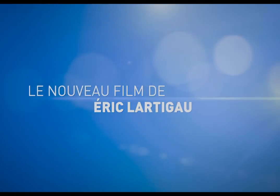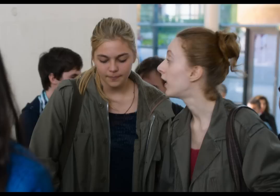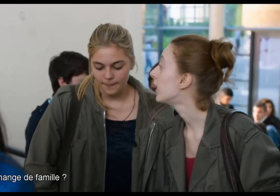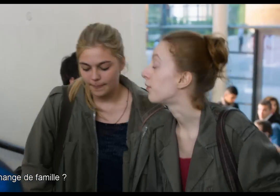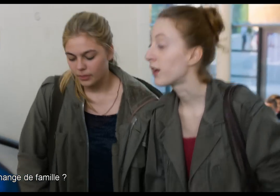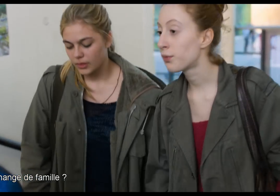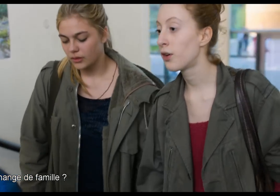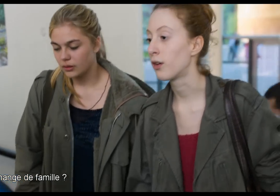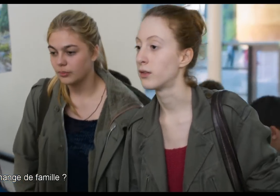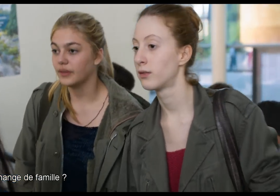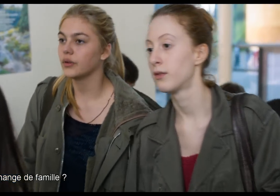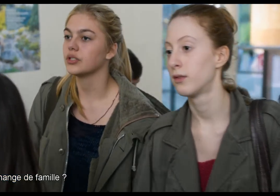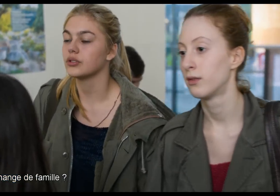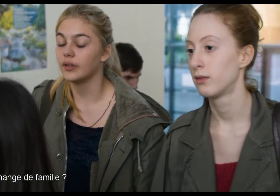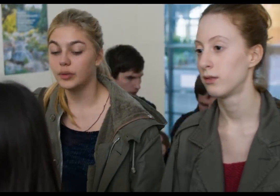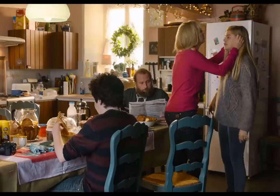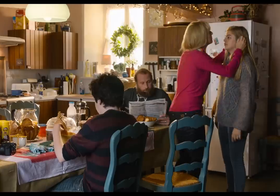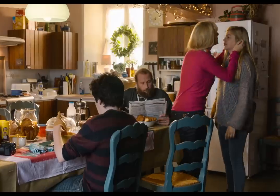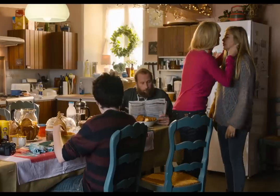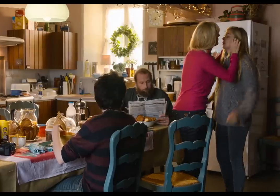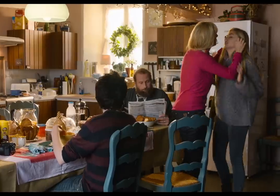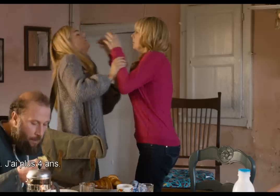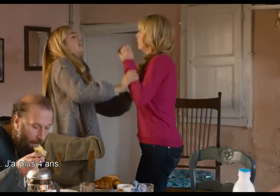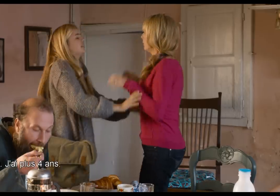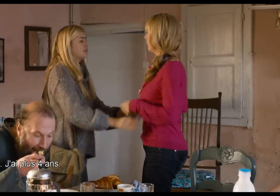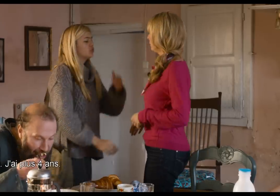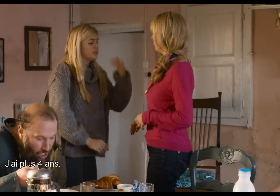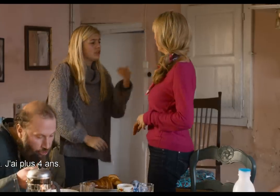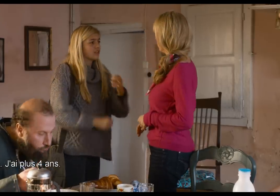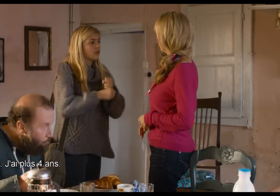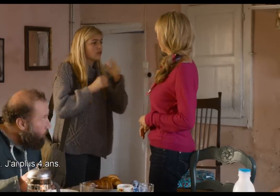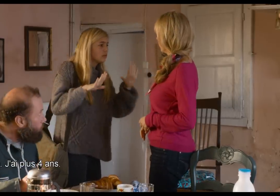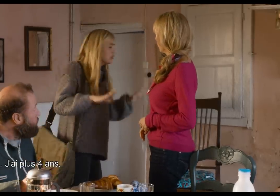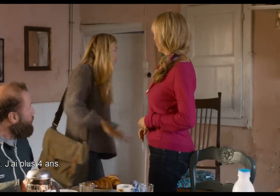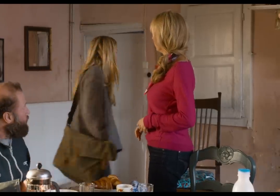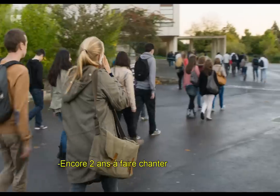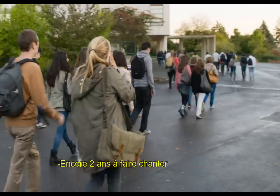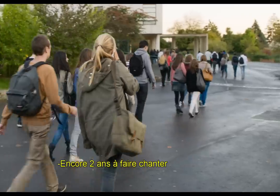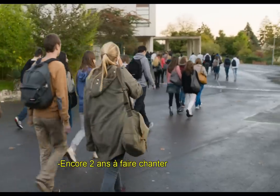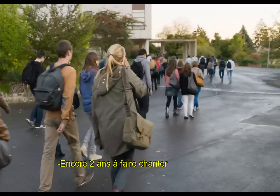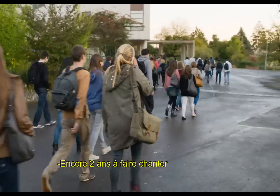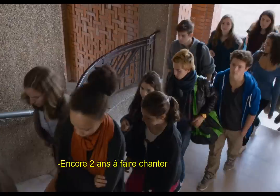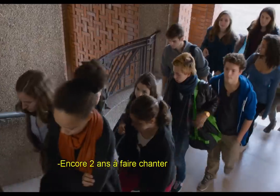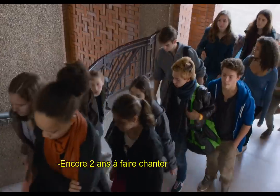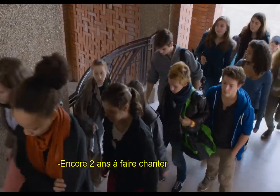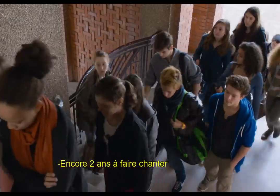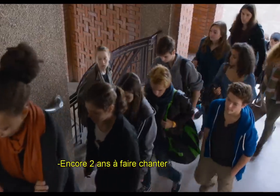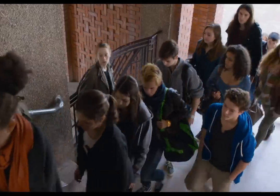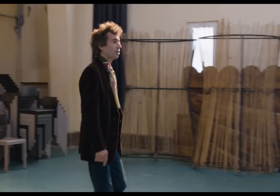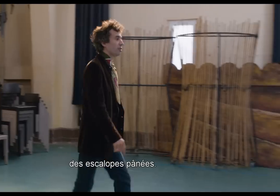Allez fais un effort Bah viens on échange de famille Oh arrête maman j'ai plus 4 ans Je viens d'apprendre que j'en reprends pour 2 ans Faire chanter